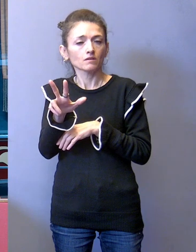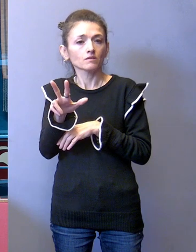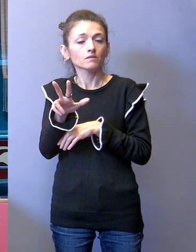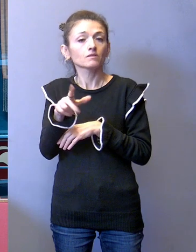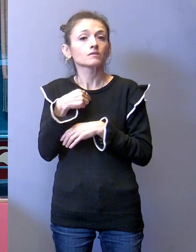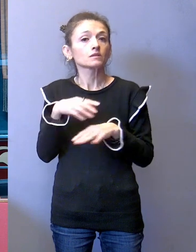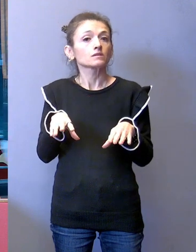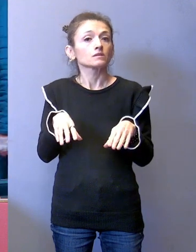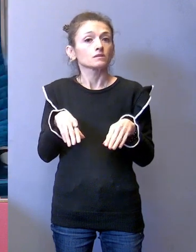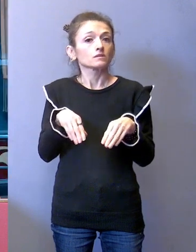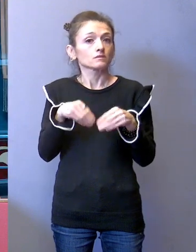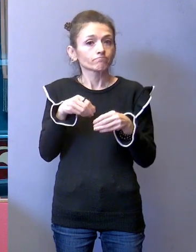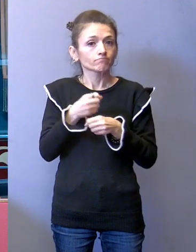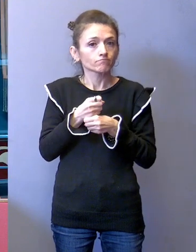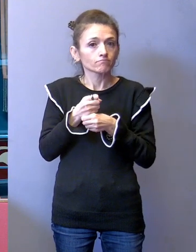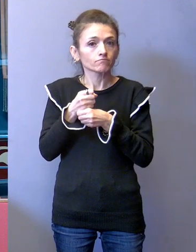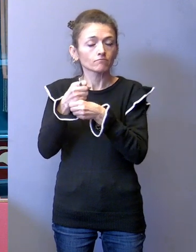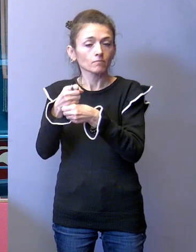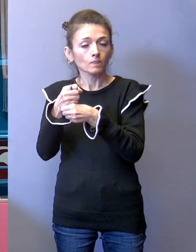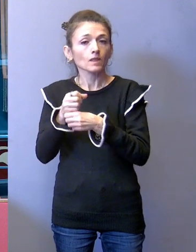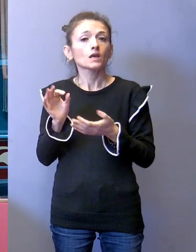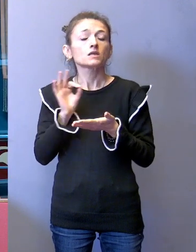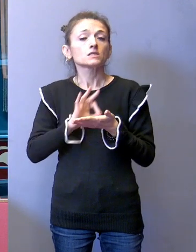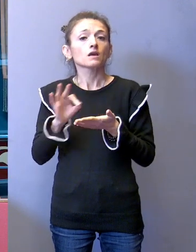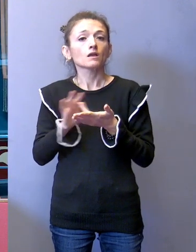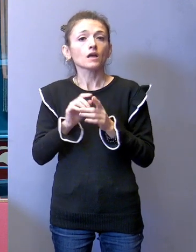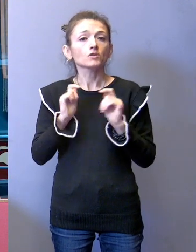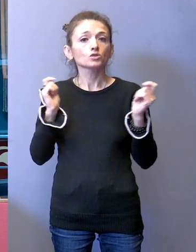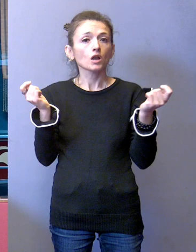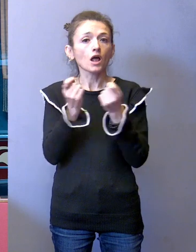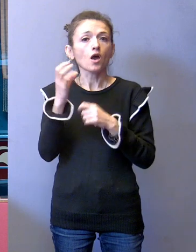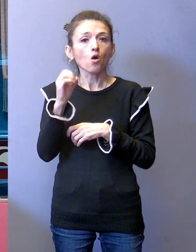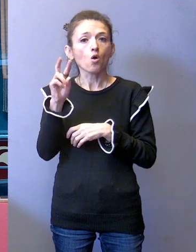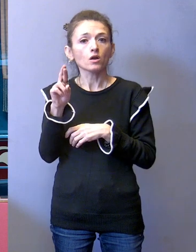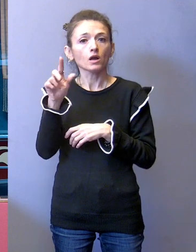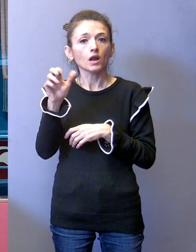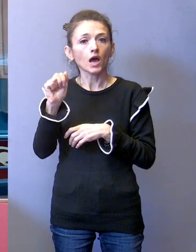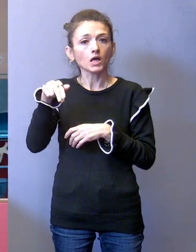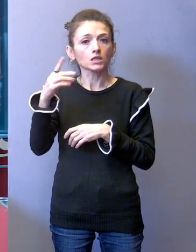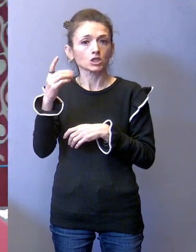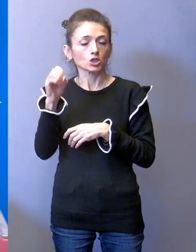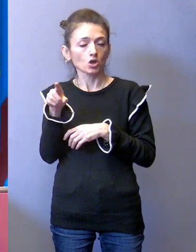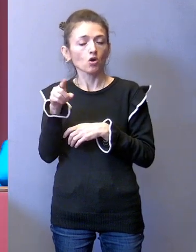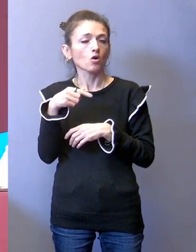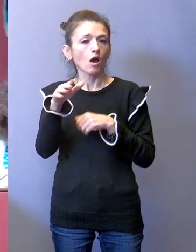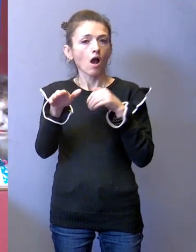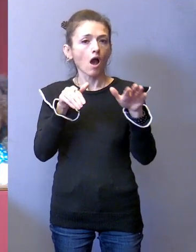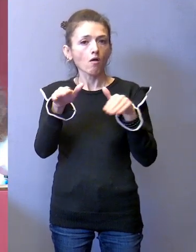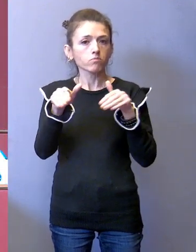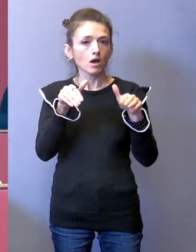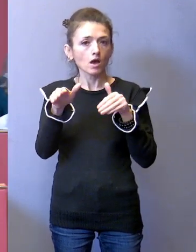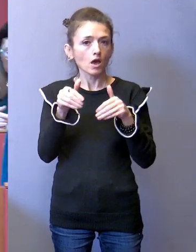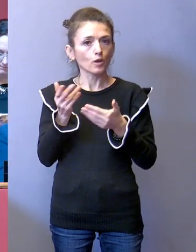procedo col cedere la parola al segretario generale dottoressa Orlando per l'appello prego